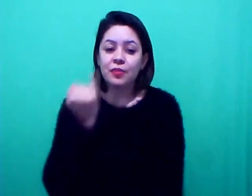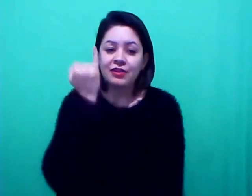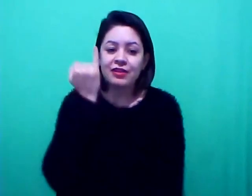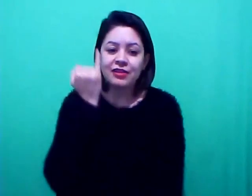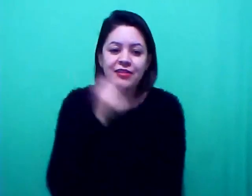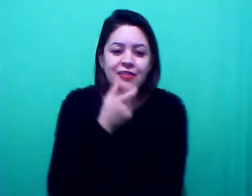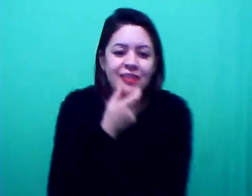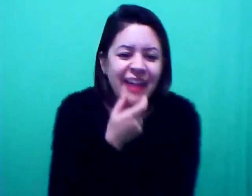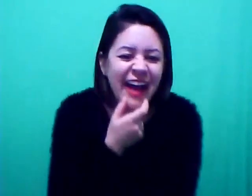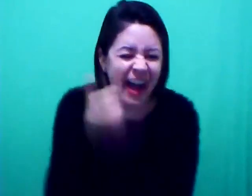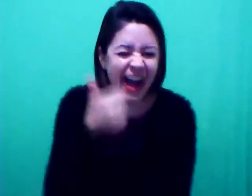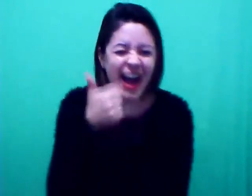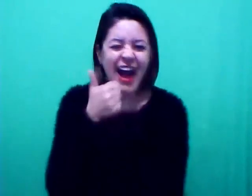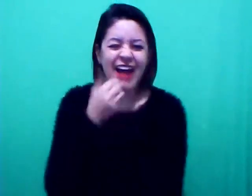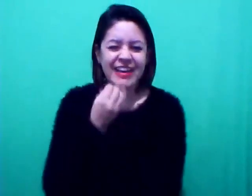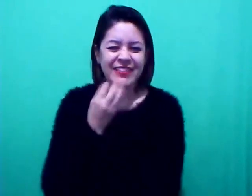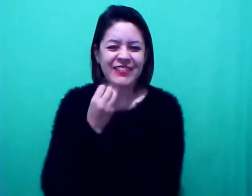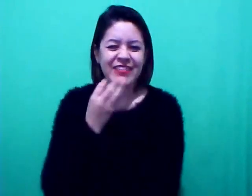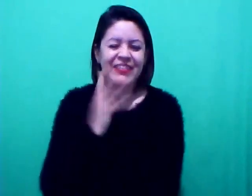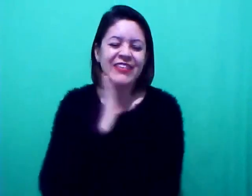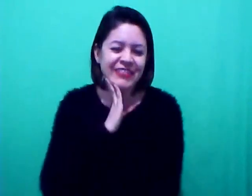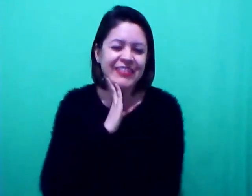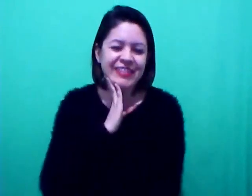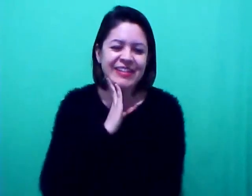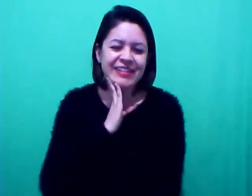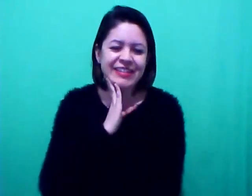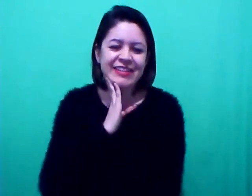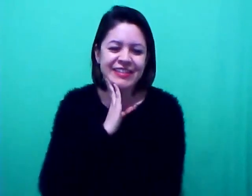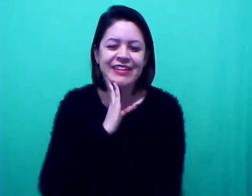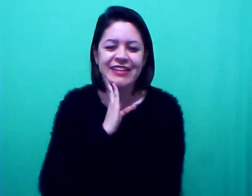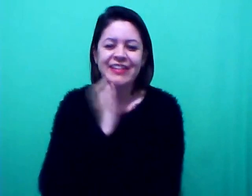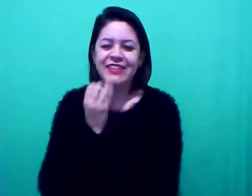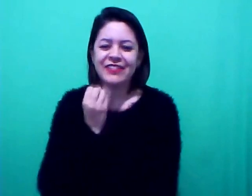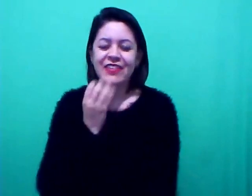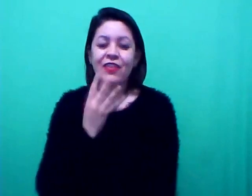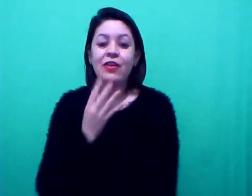É muito importante. Ah, fez joguinhos, muito legal.